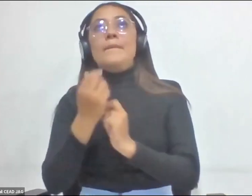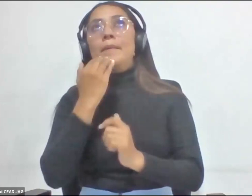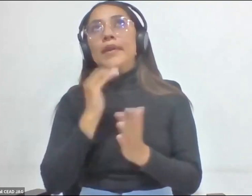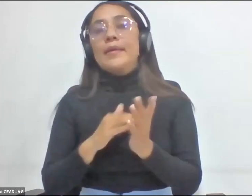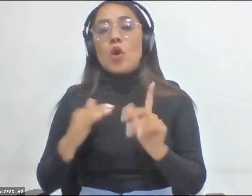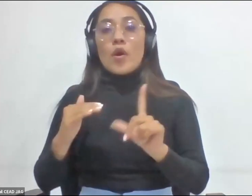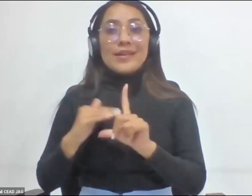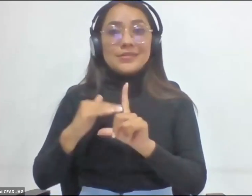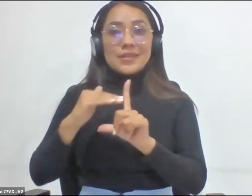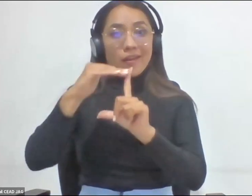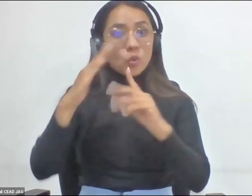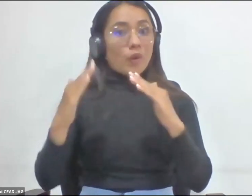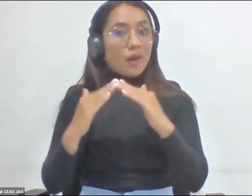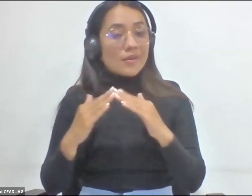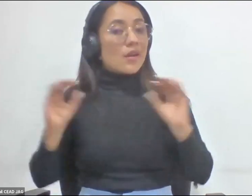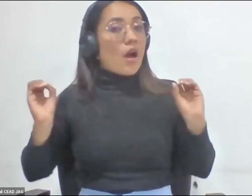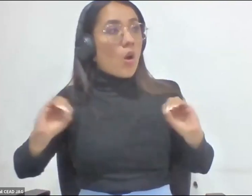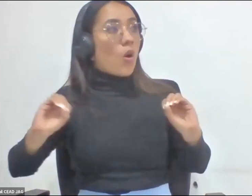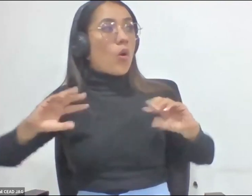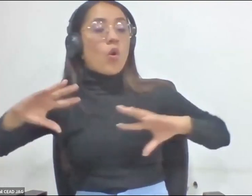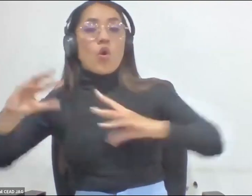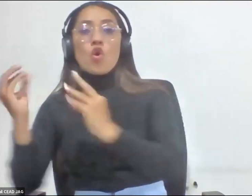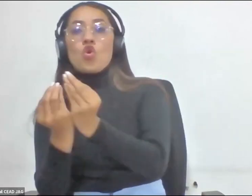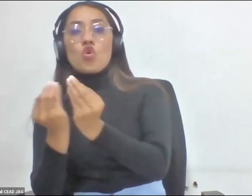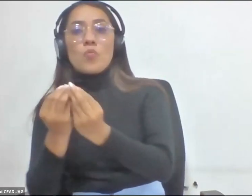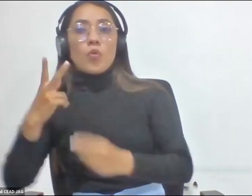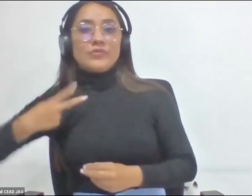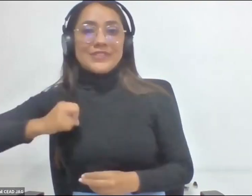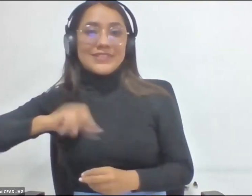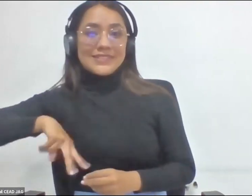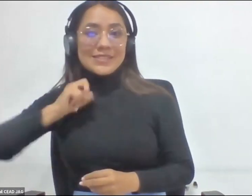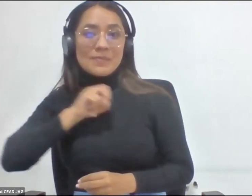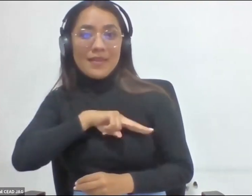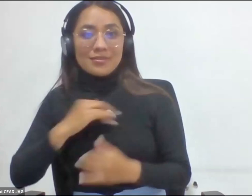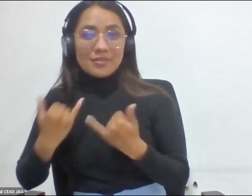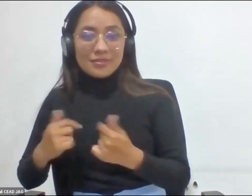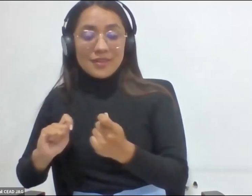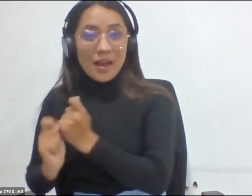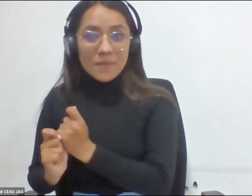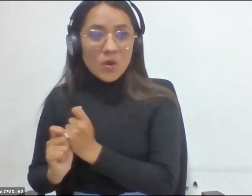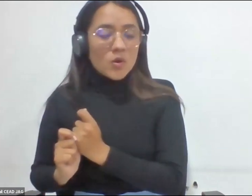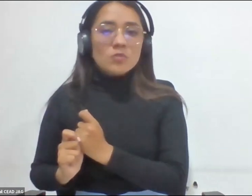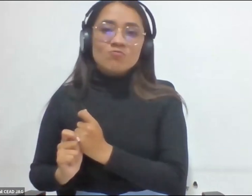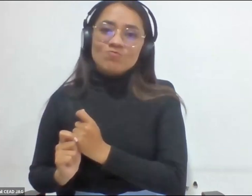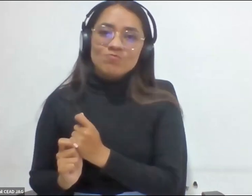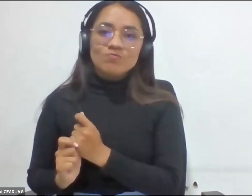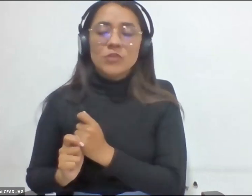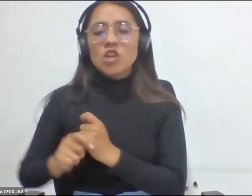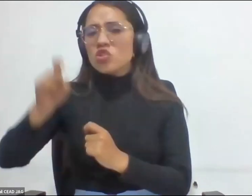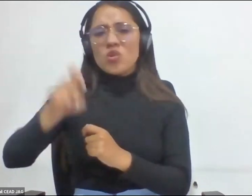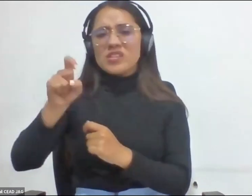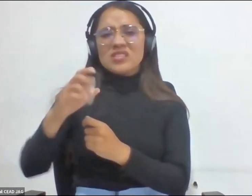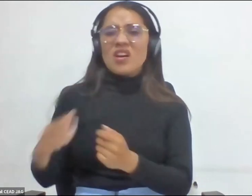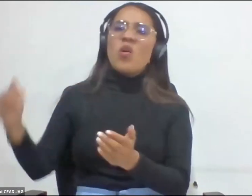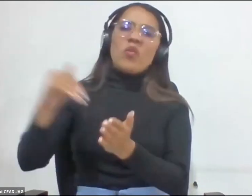y o han cambiado el grupo del sisbén que está actualmente Entonces no hay necesidad de volverlo